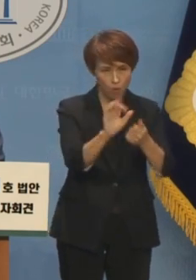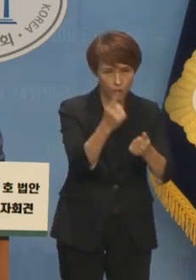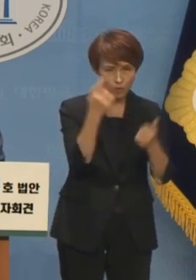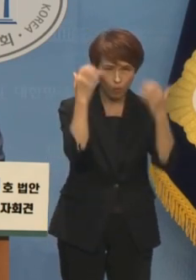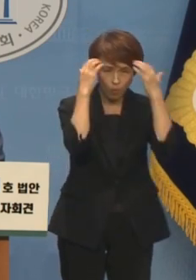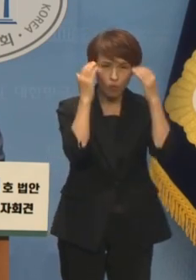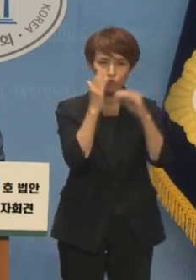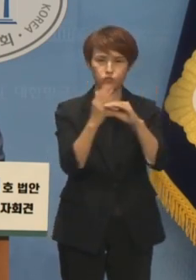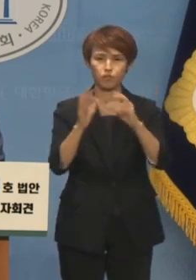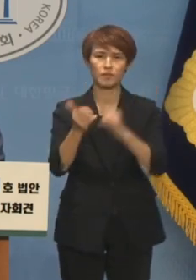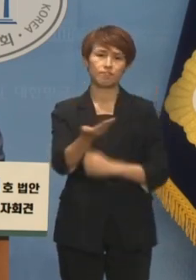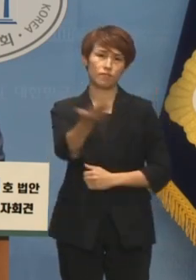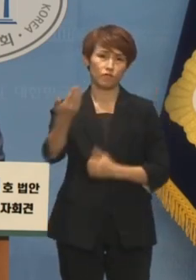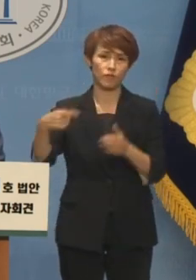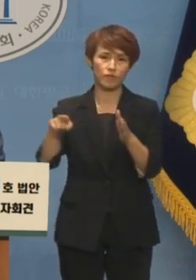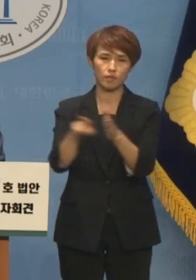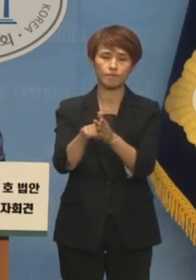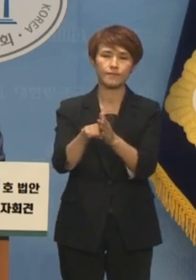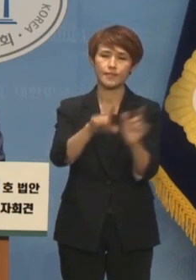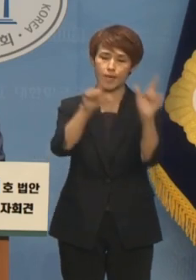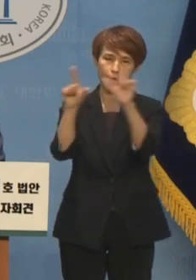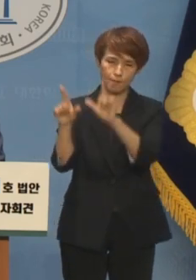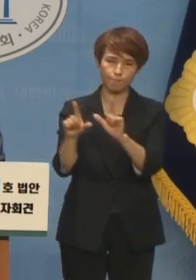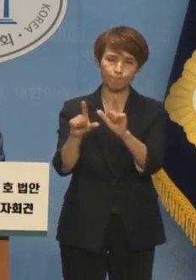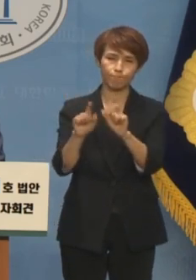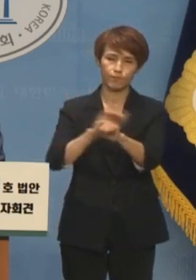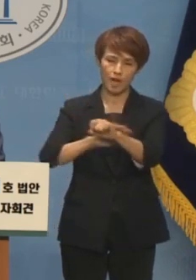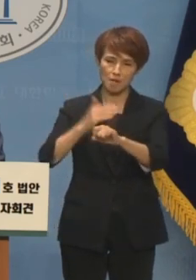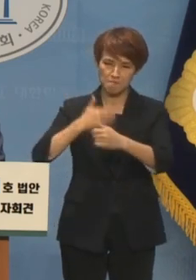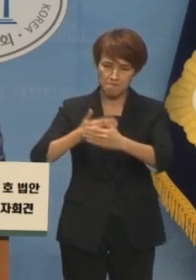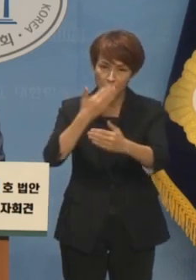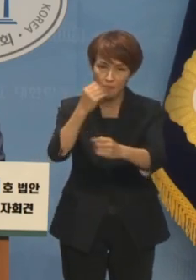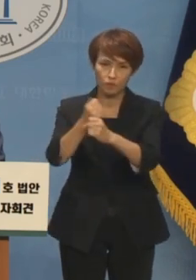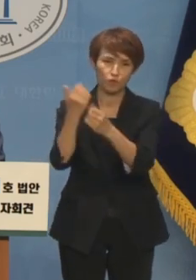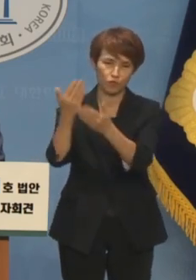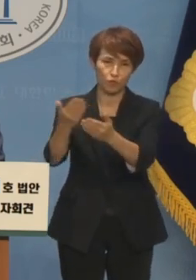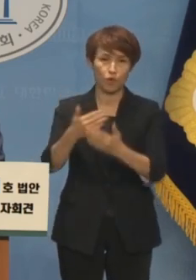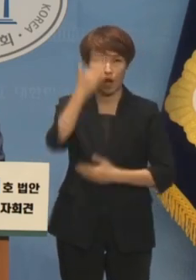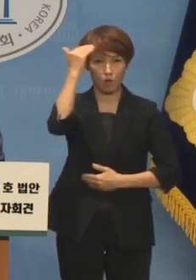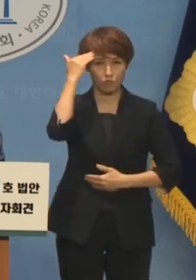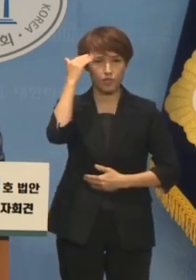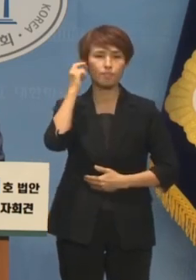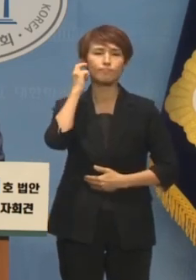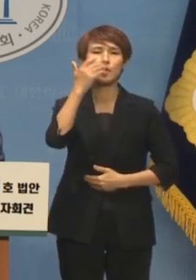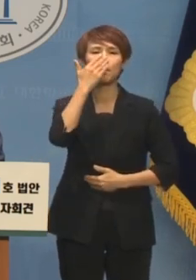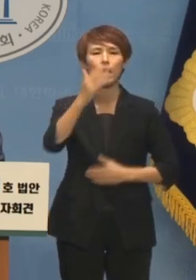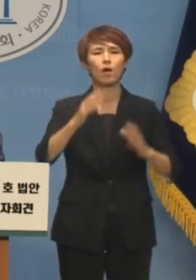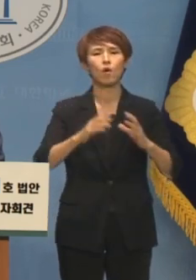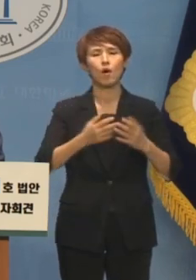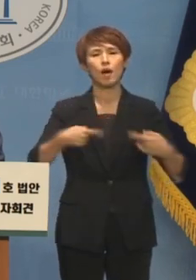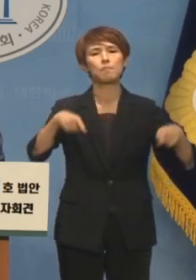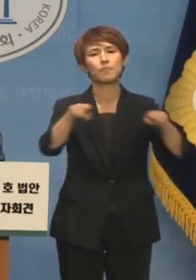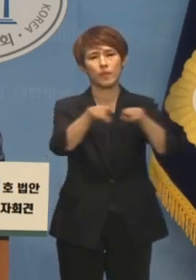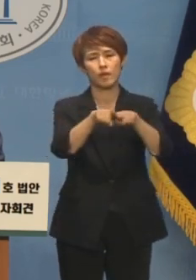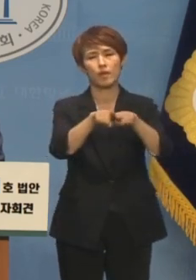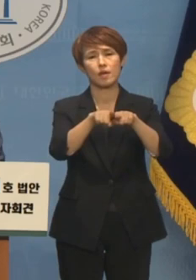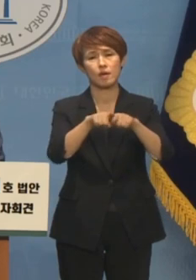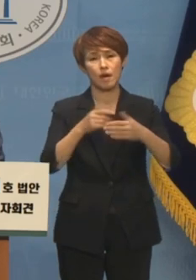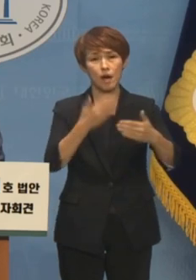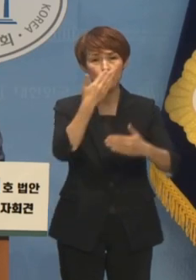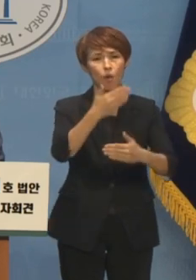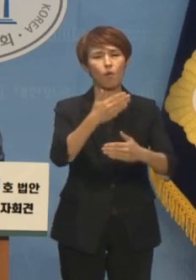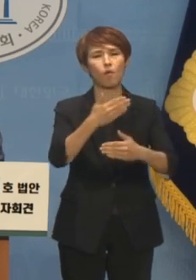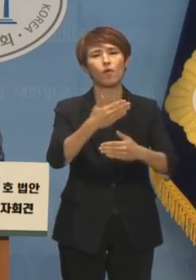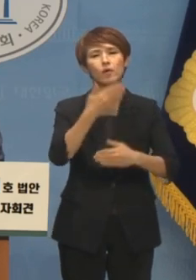국민께 온전한 삶을 돌려드리고 대한민국이 지속 가능한 공동체로 함께 나아가는 데 기여할 수